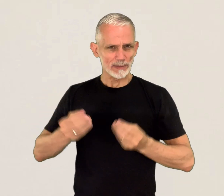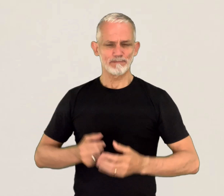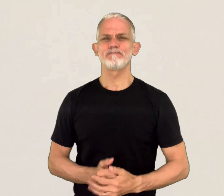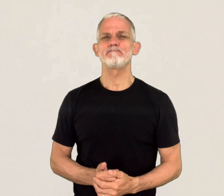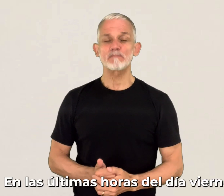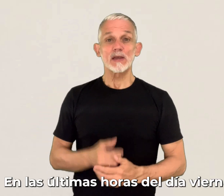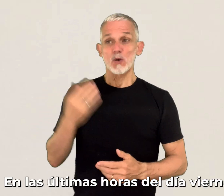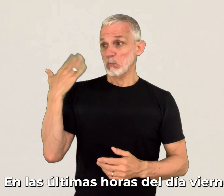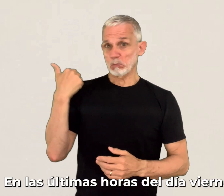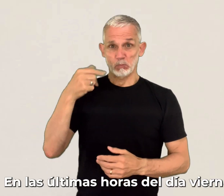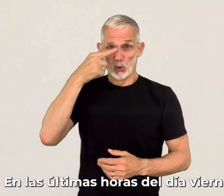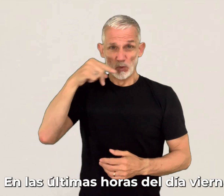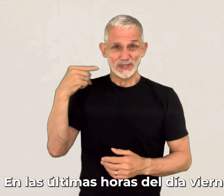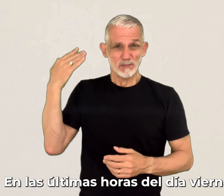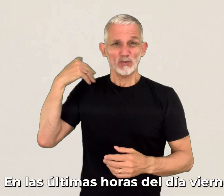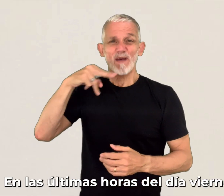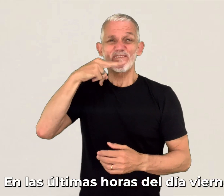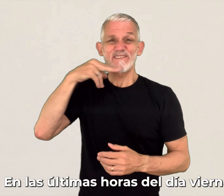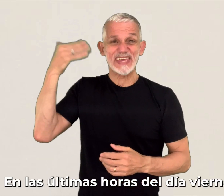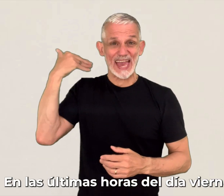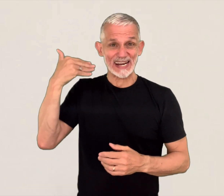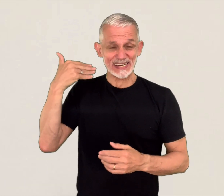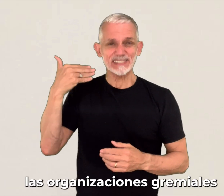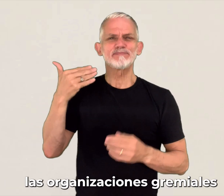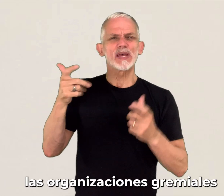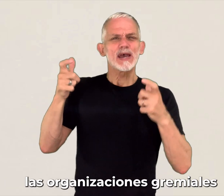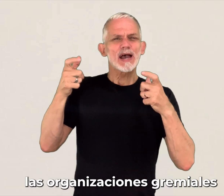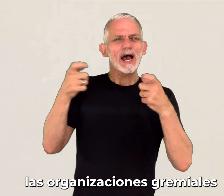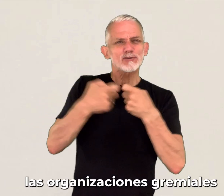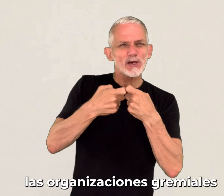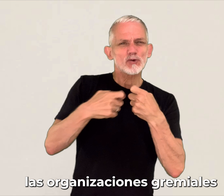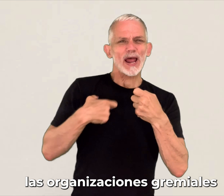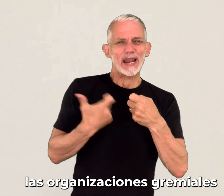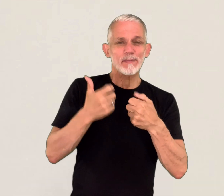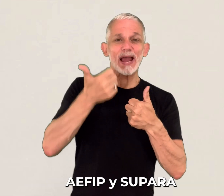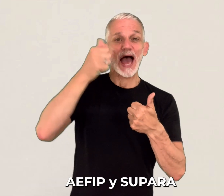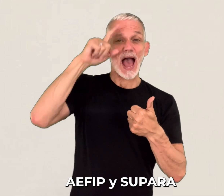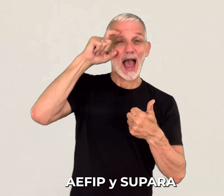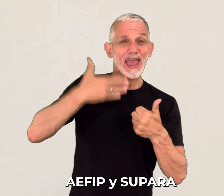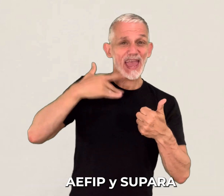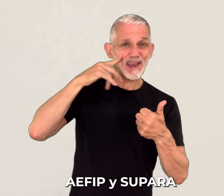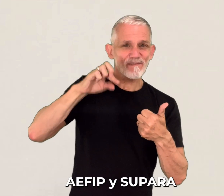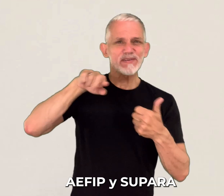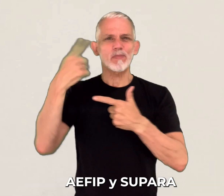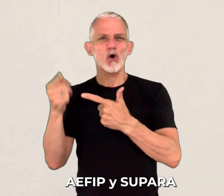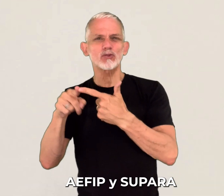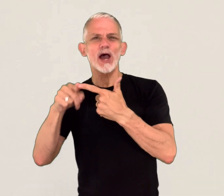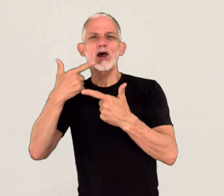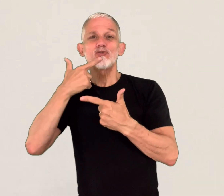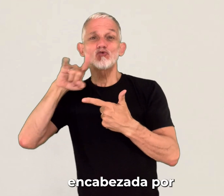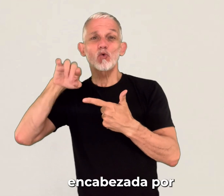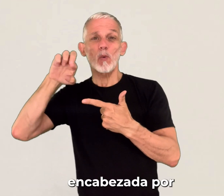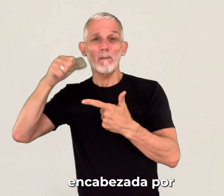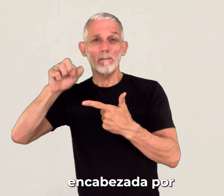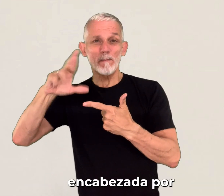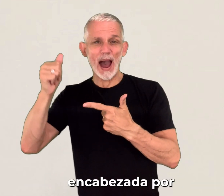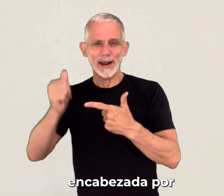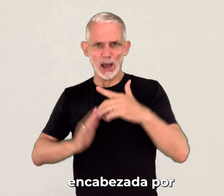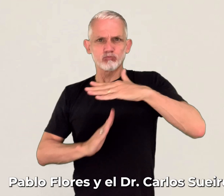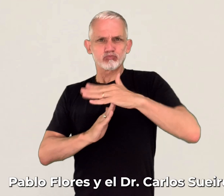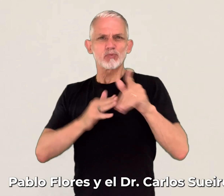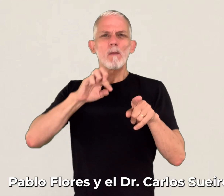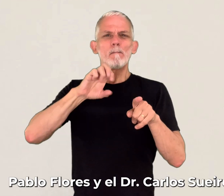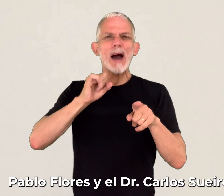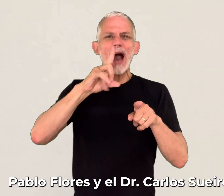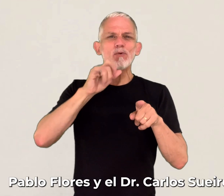situación en las últimas horas del día viernes las organizaciones gremiales aefip y supara encabezadas